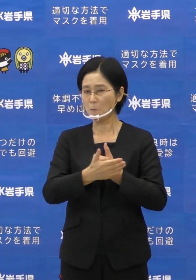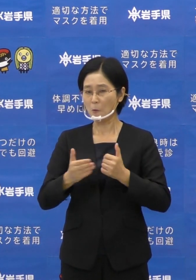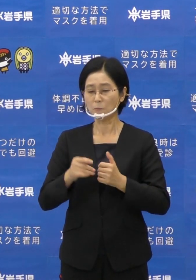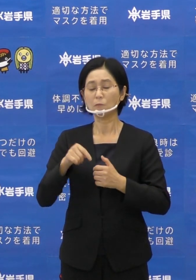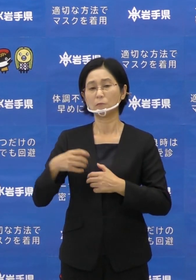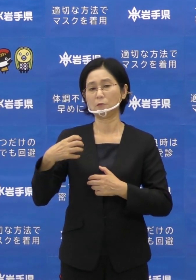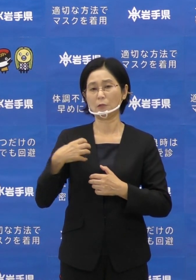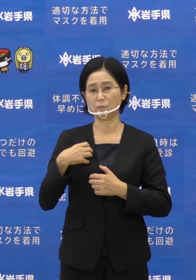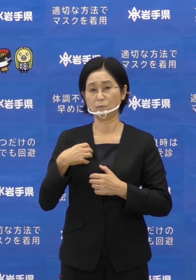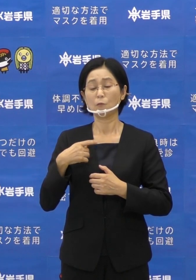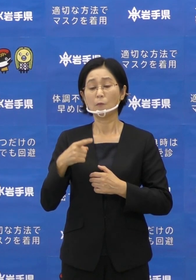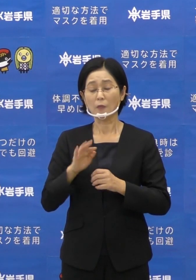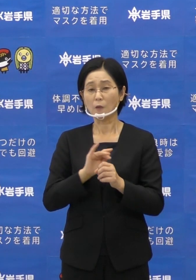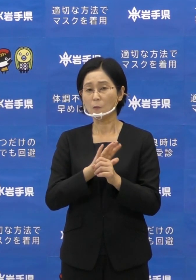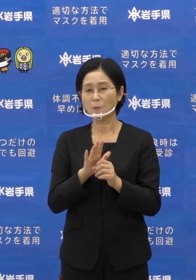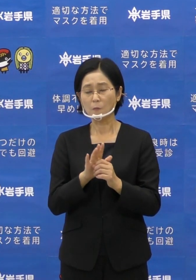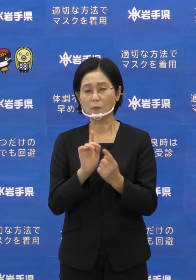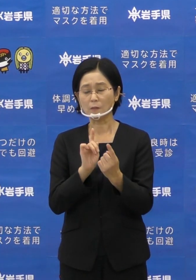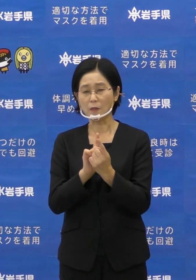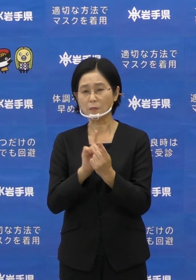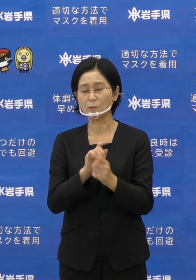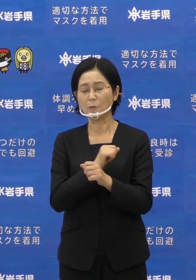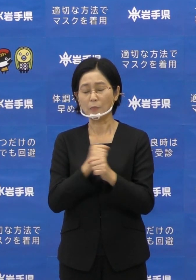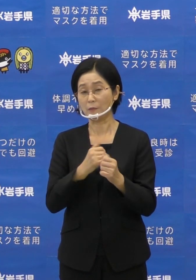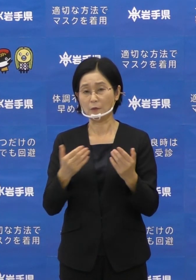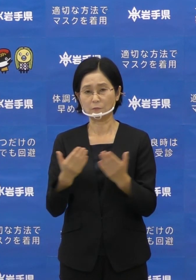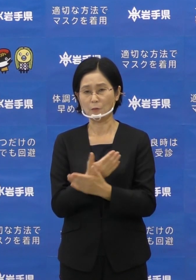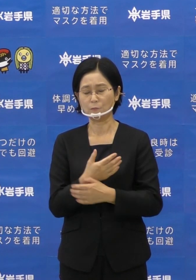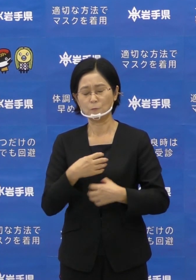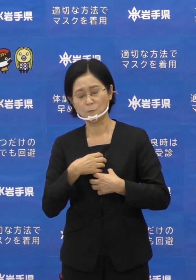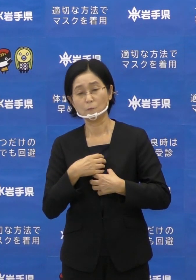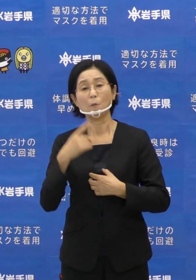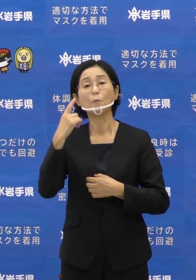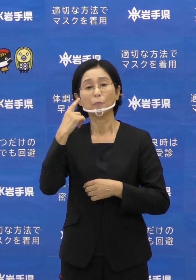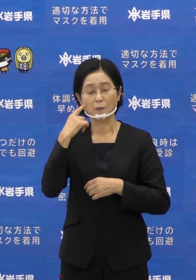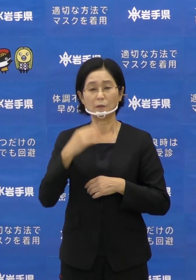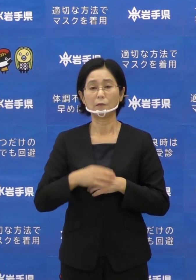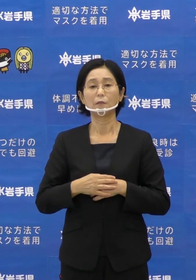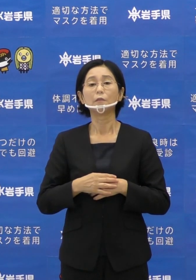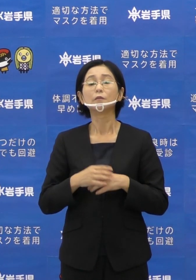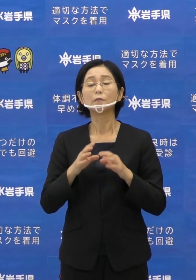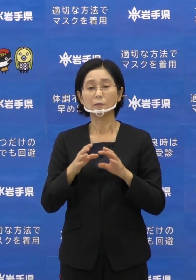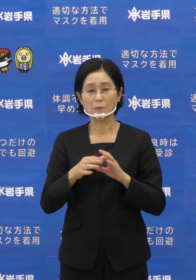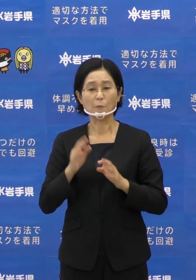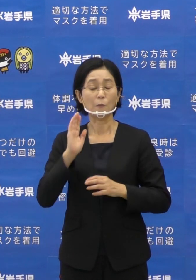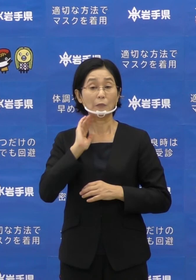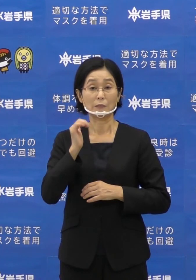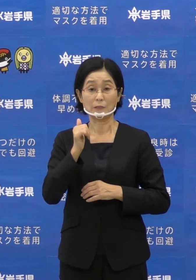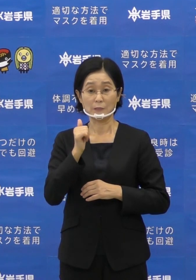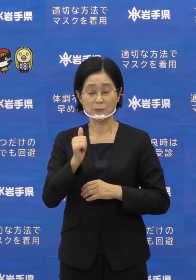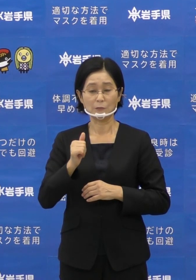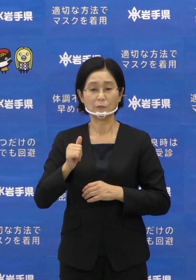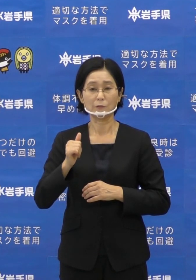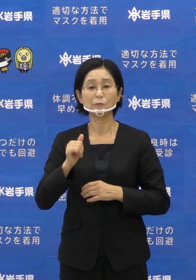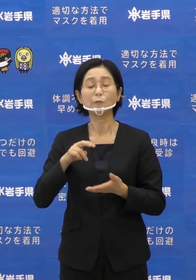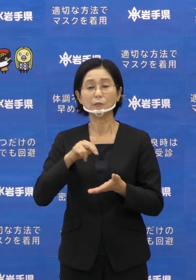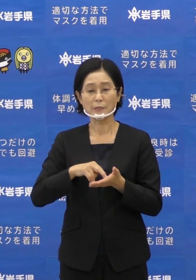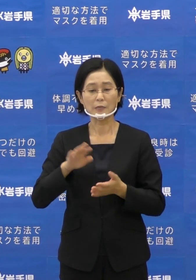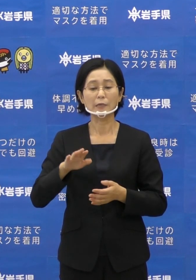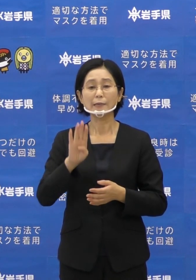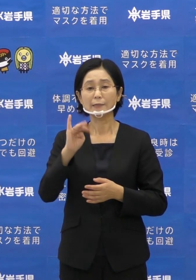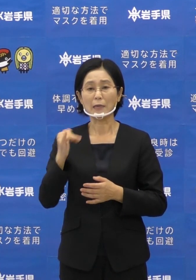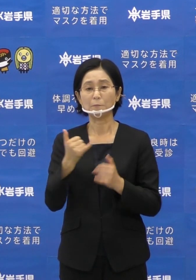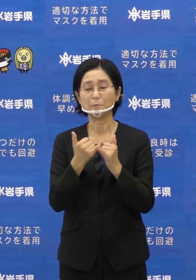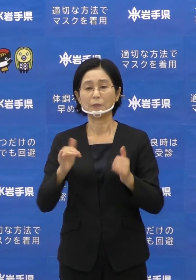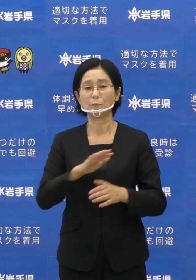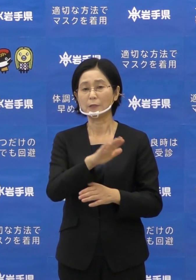ということができなくなってしまいますので、私が知事として、県民の負託に応えて新型コロナウイ